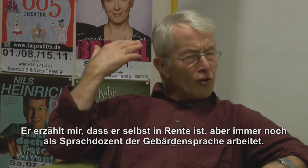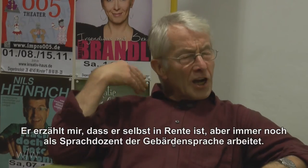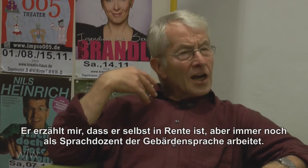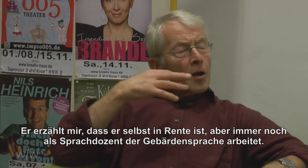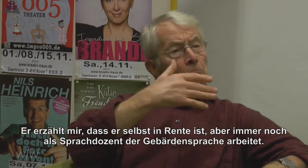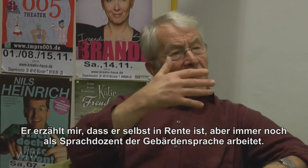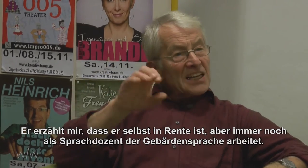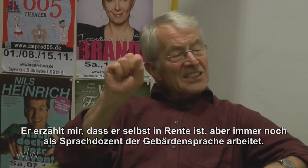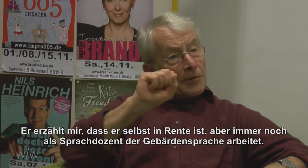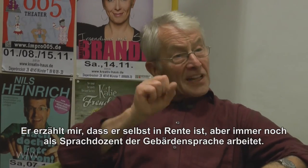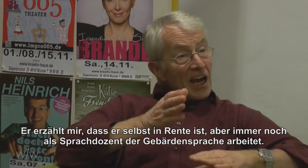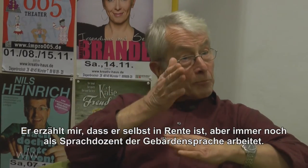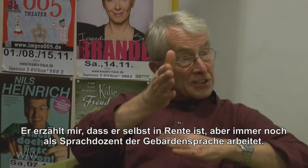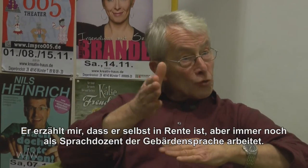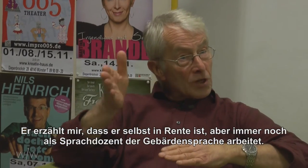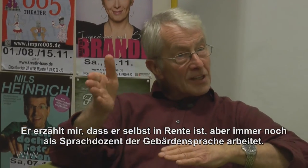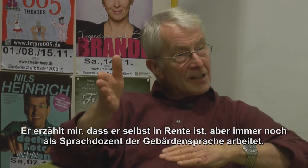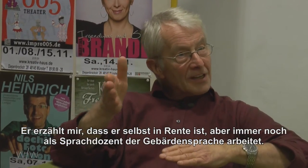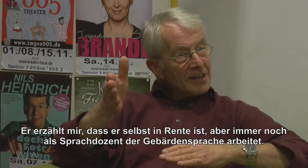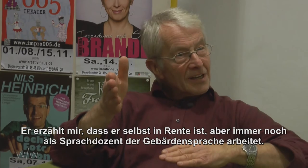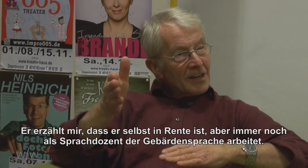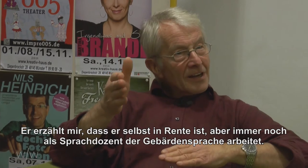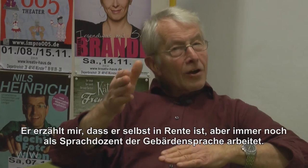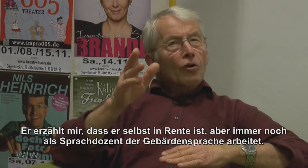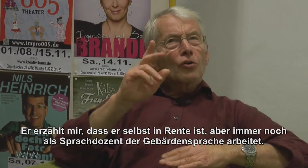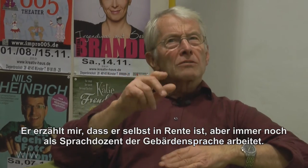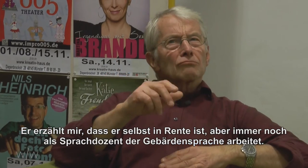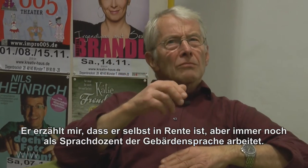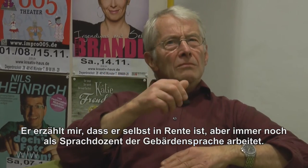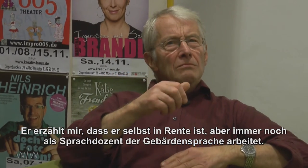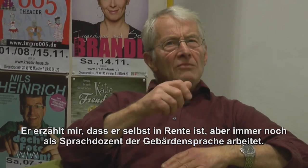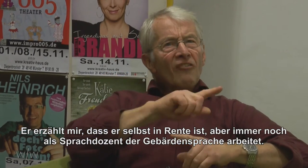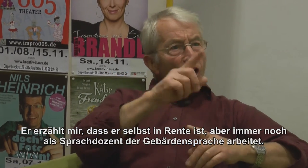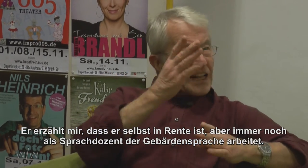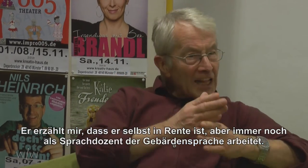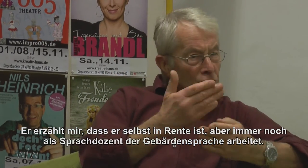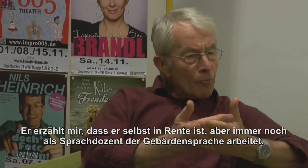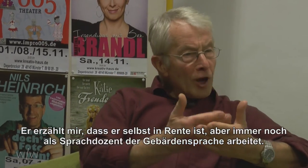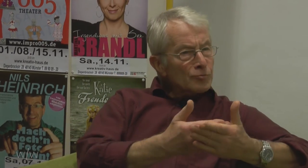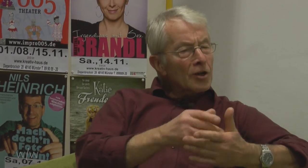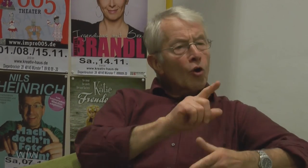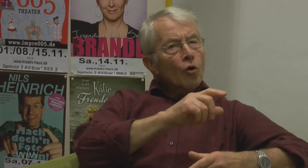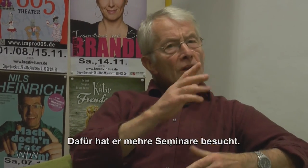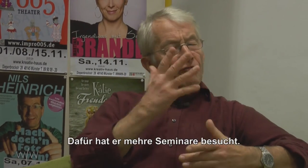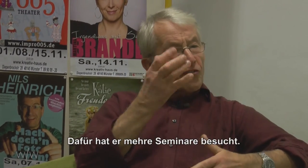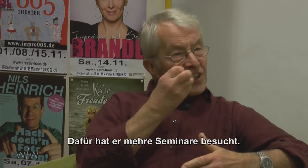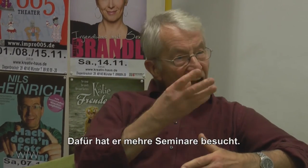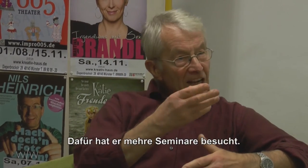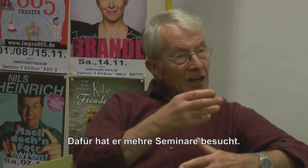Er erzählt mir, dass er selbst in Rente ist, aber immer noch als Sprachdozent der Gebärdensprache arbeitet. Dafür hat er mehrere